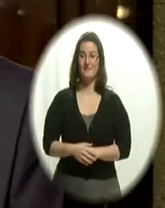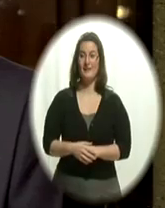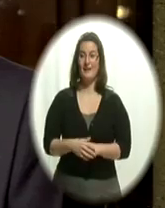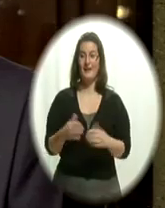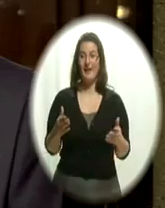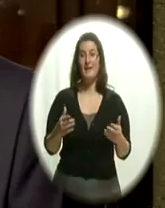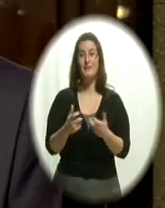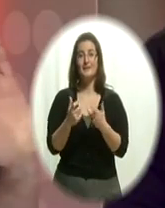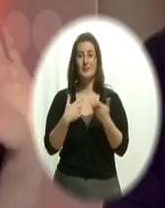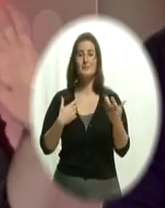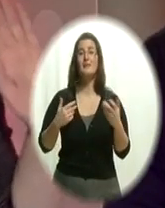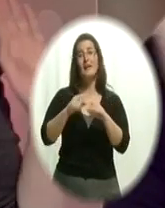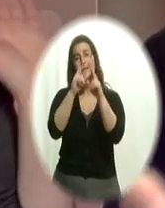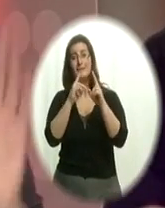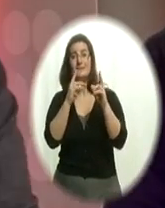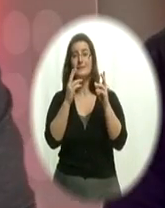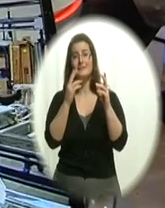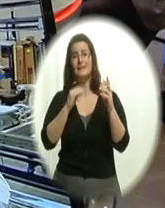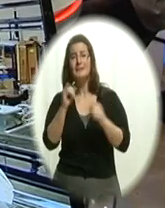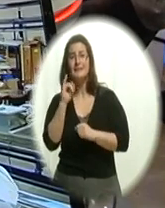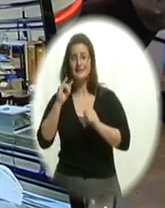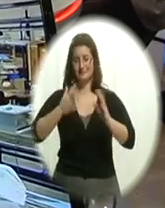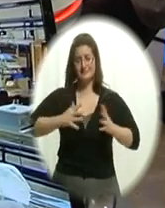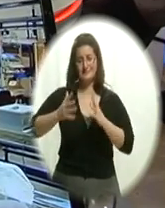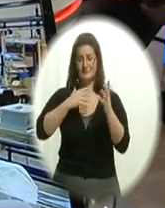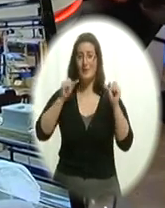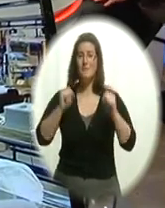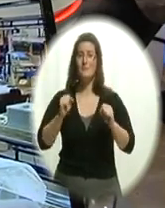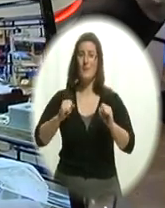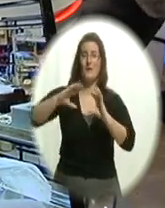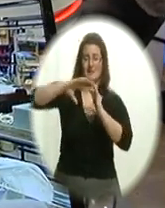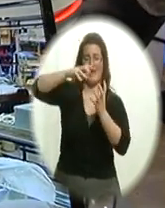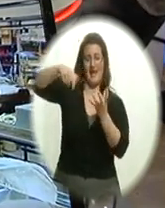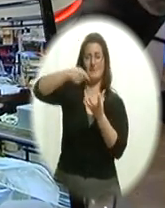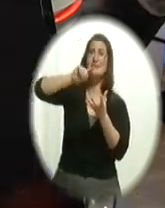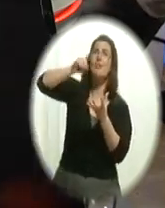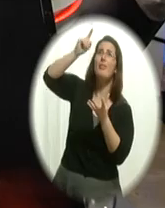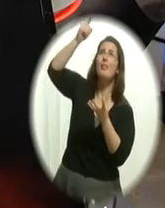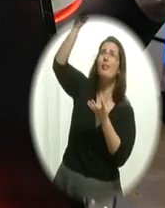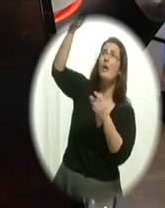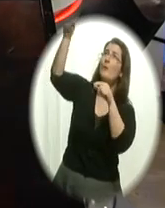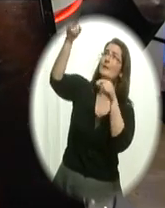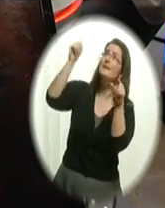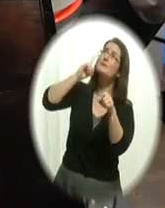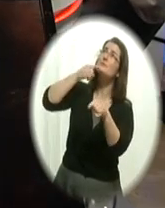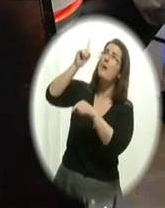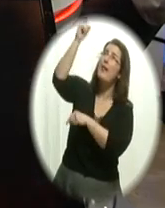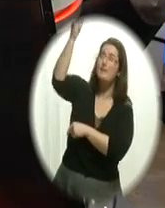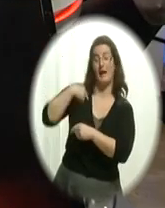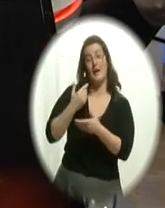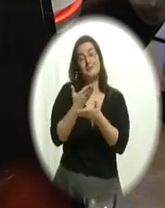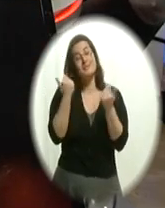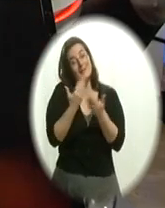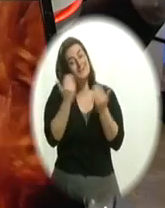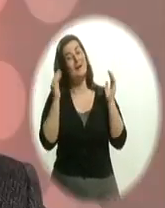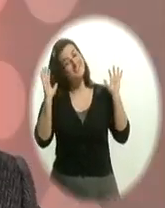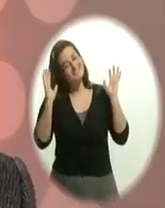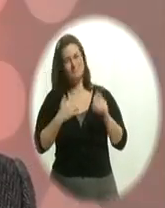extraterrestres s'expriment en. Ah, en ça, langue. Je l'ai vu encore. Je vous taquine. Donc, en fait, donc on